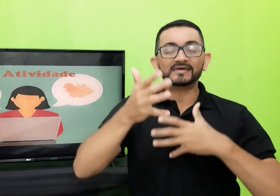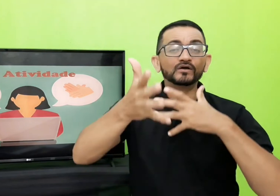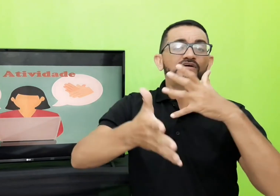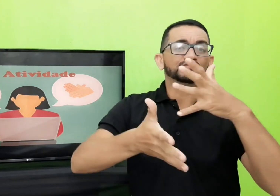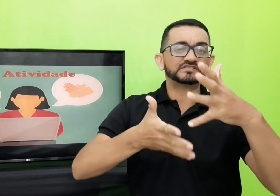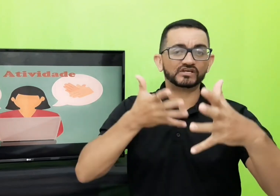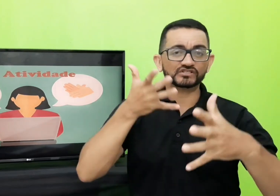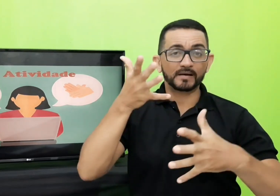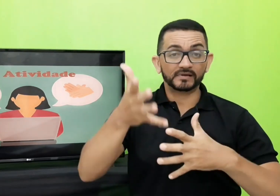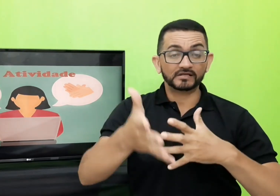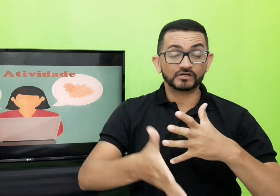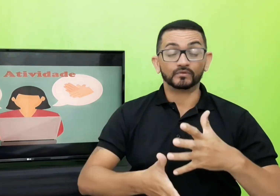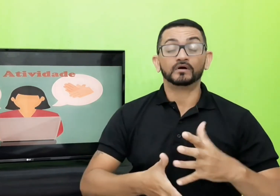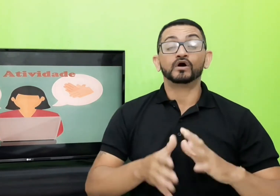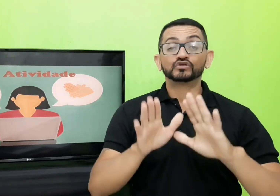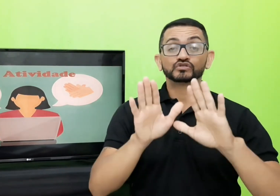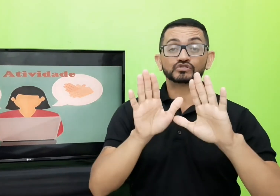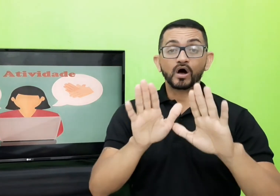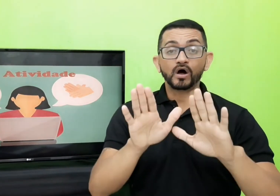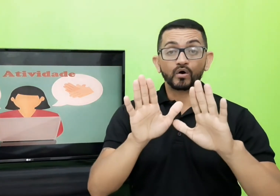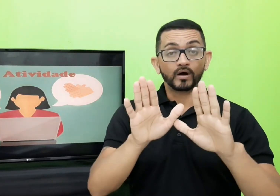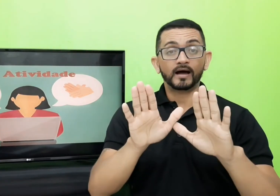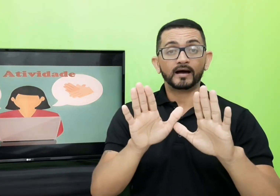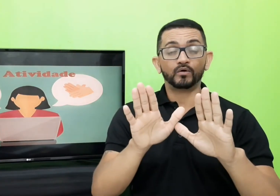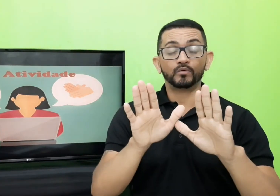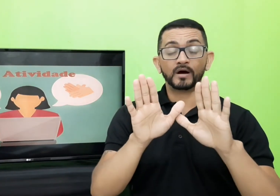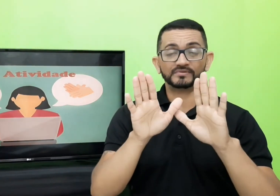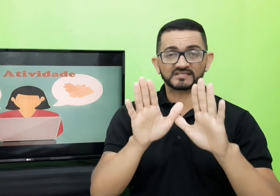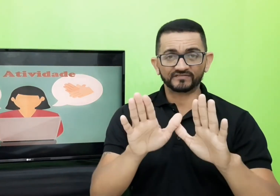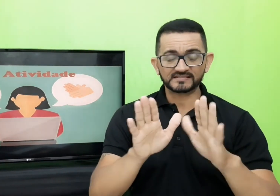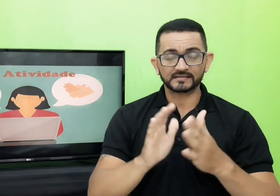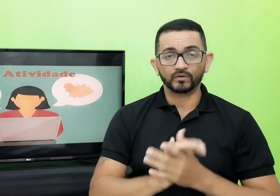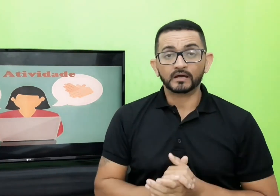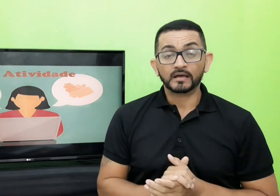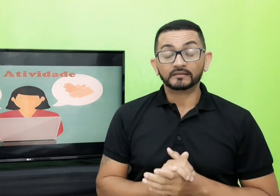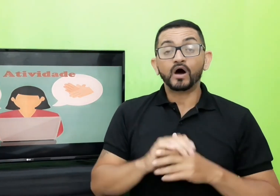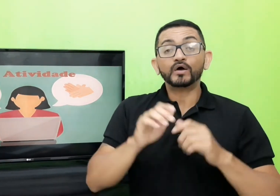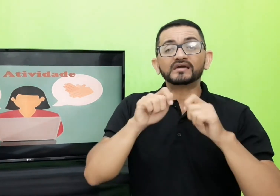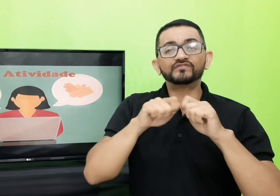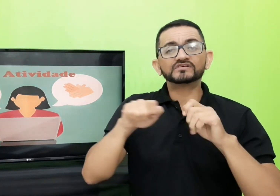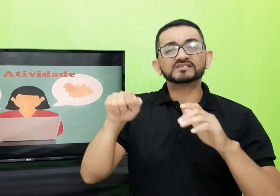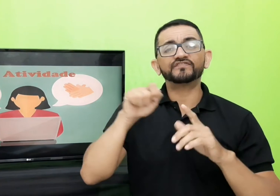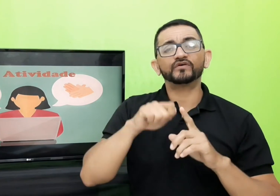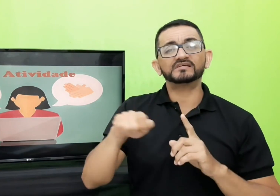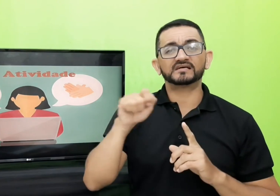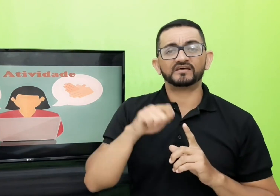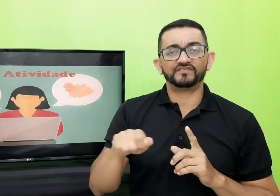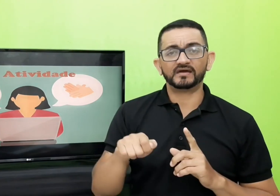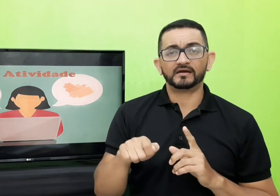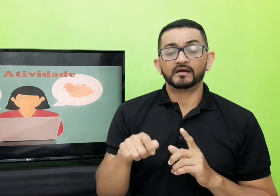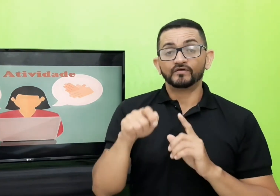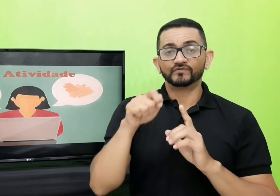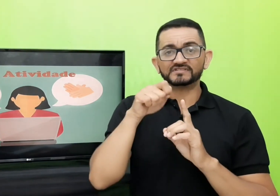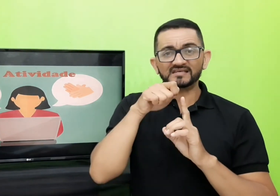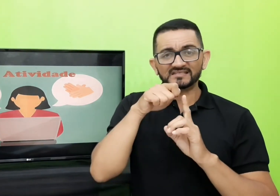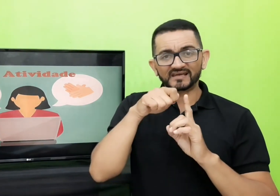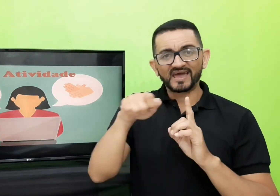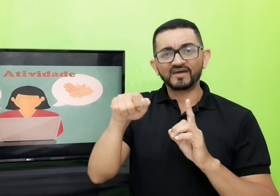naquilo que você já aprendeu. Só uma observação. Na hora que você for escrever, você